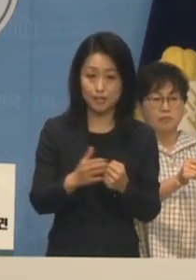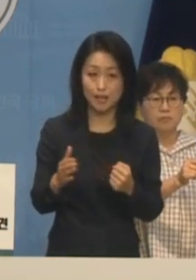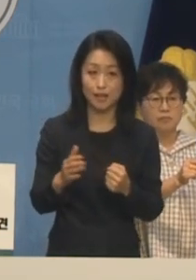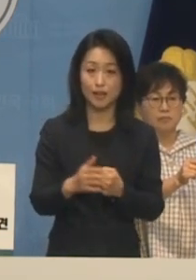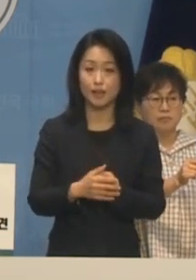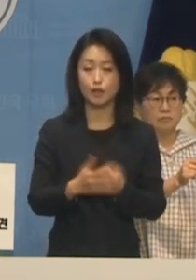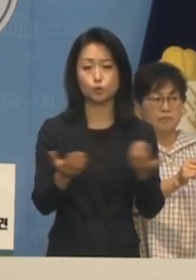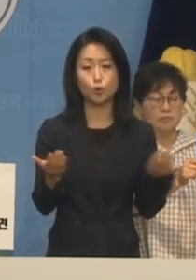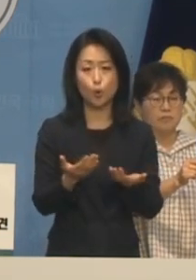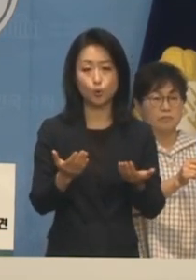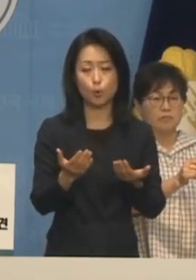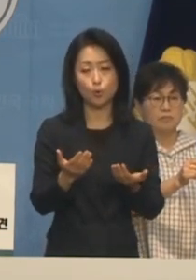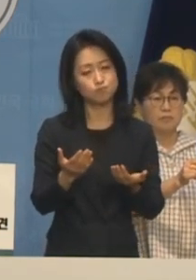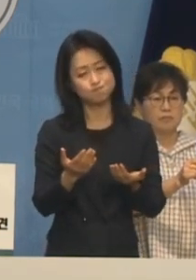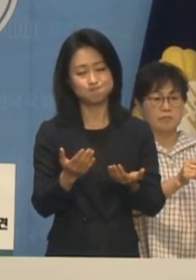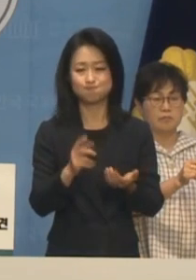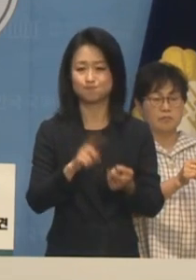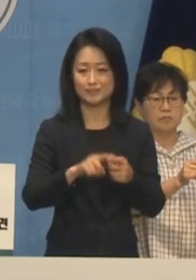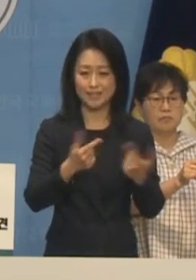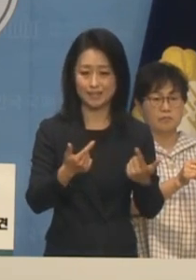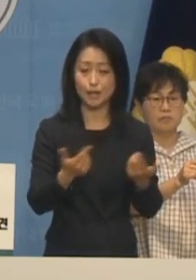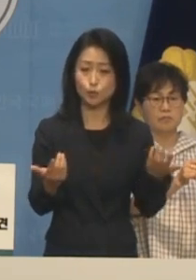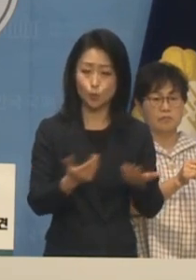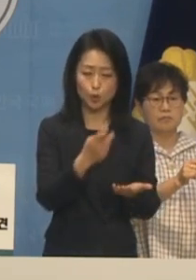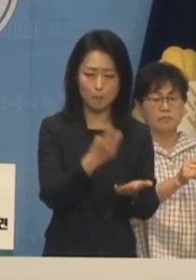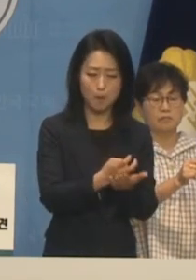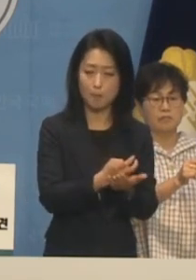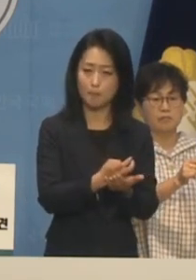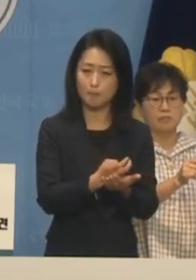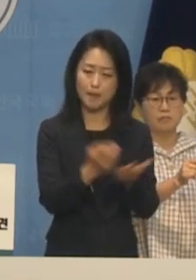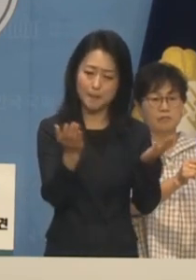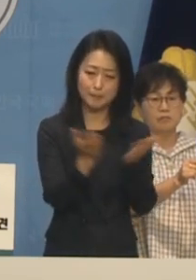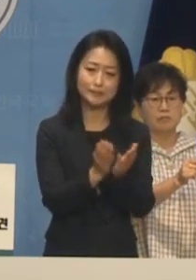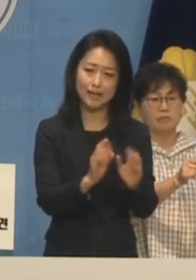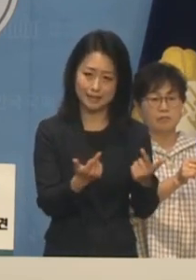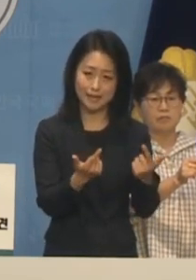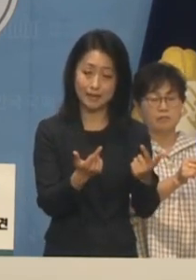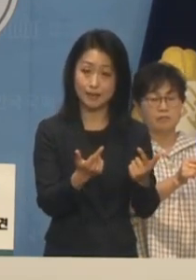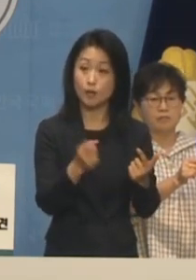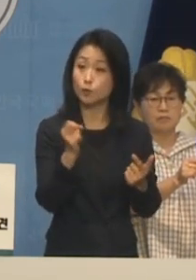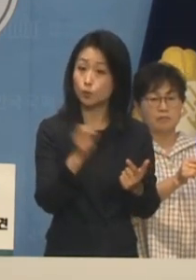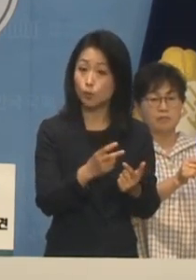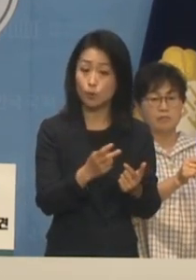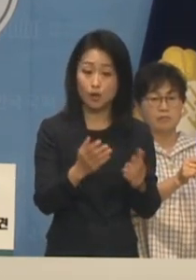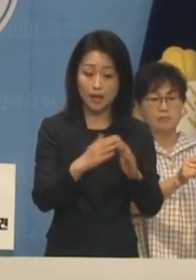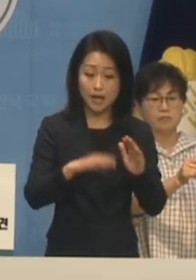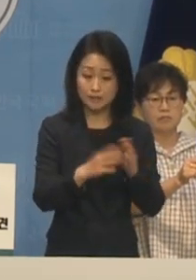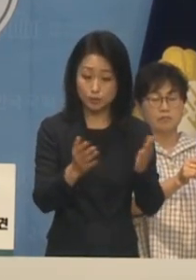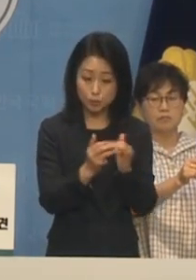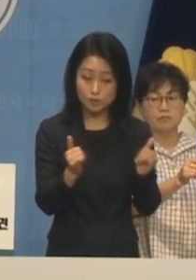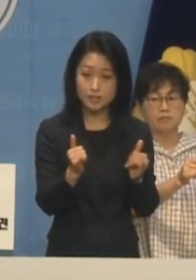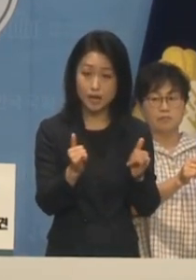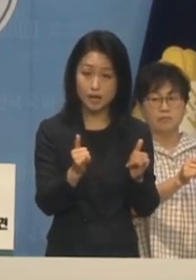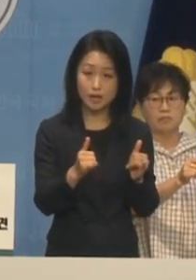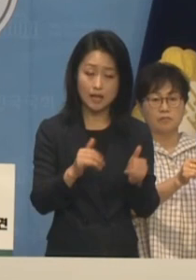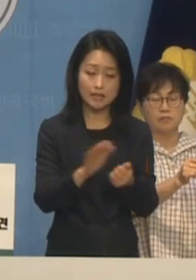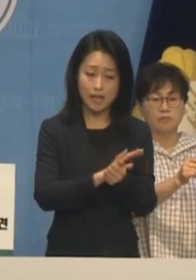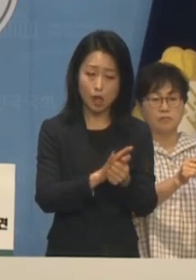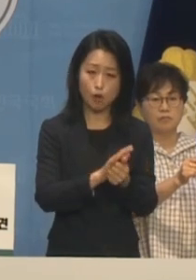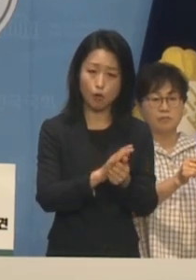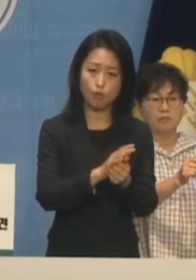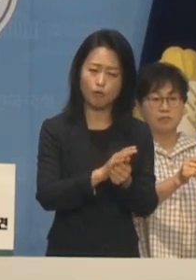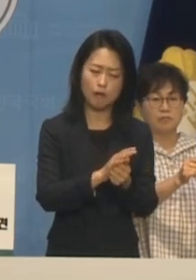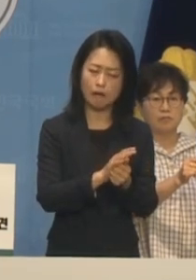비공식 노동으로 치부되고 노동법의 사각지대로 내몰리며 가사노동자는 열악한 처우와 환경에서